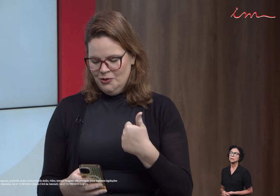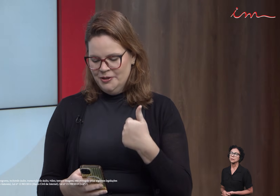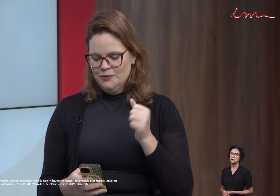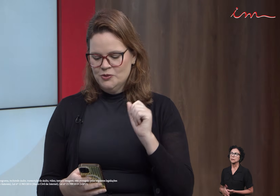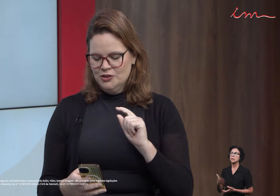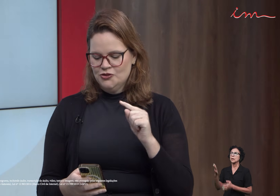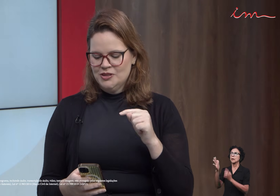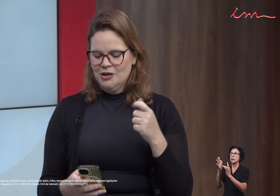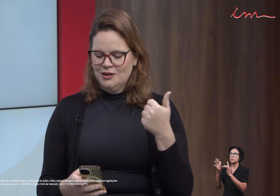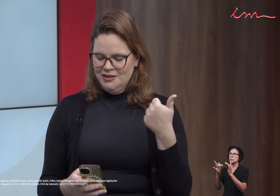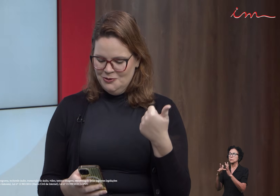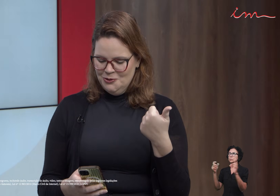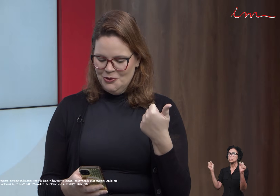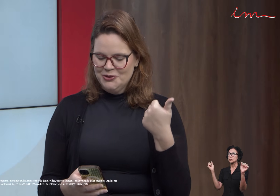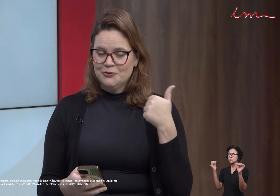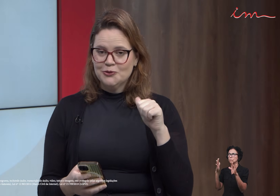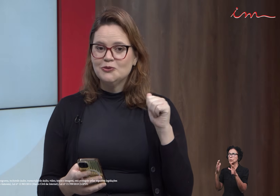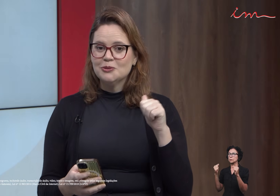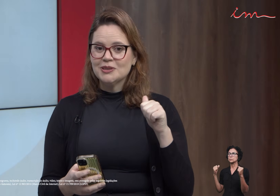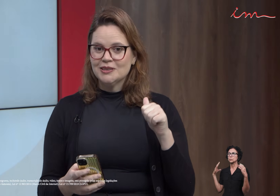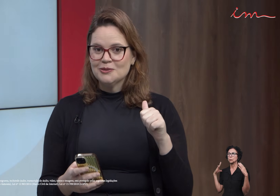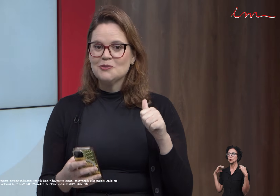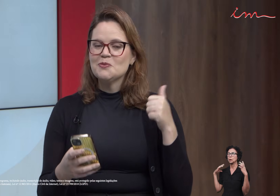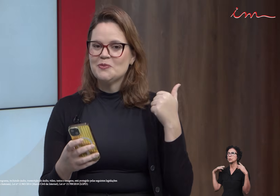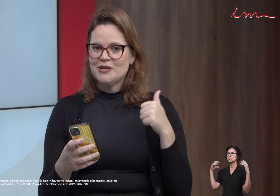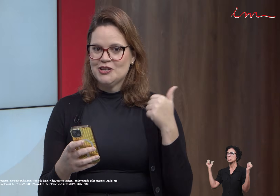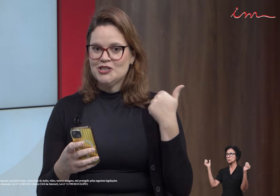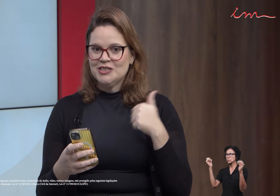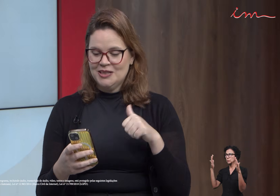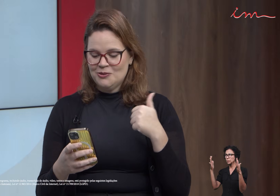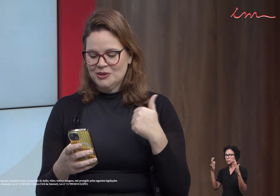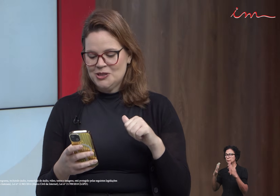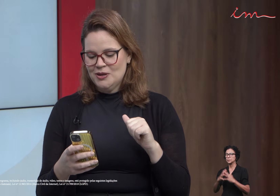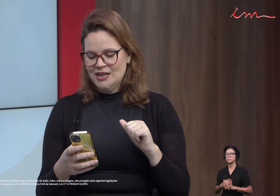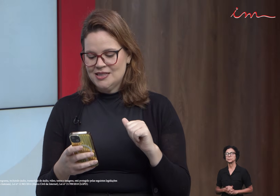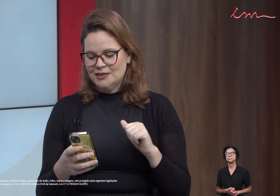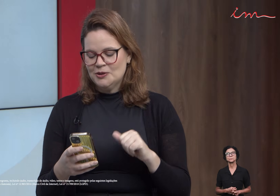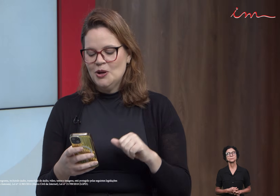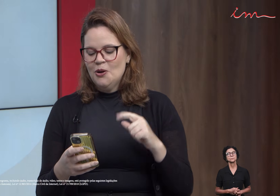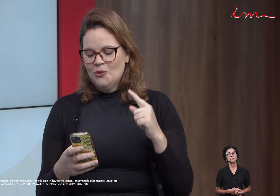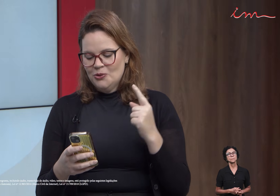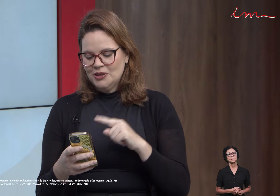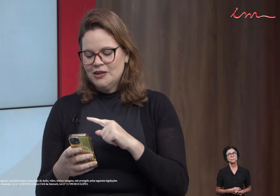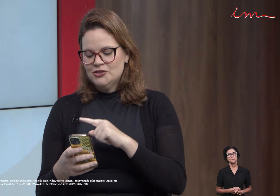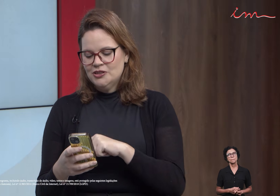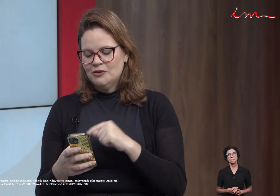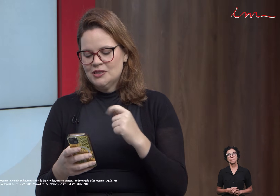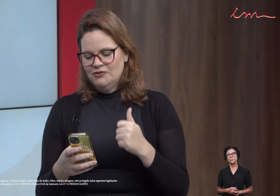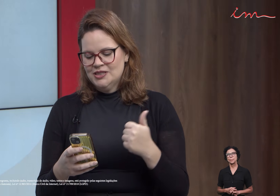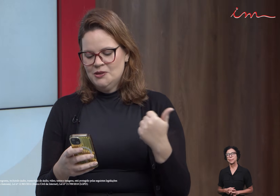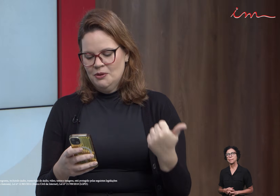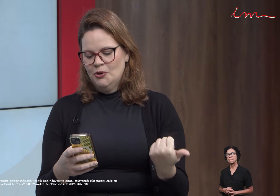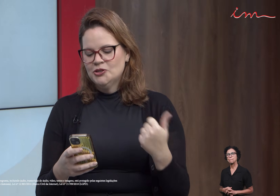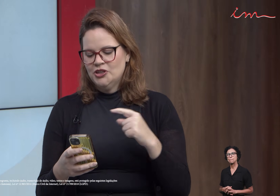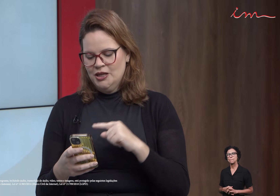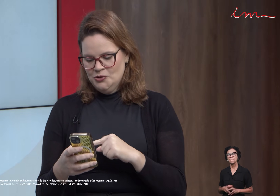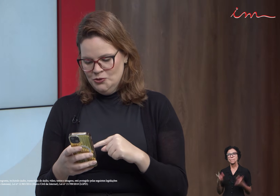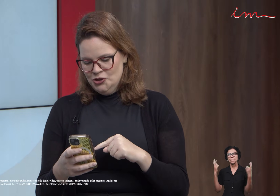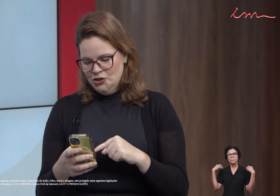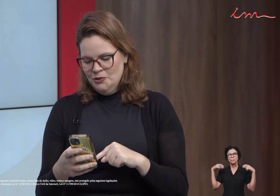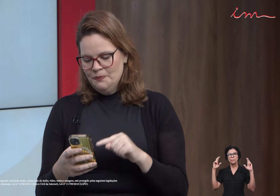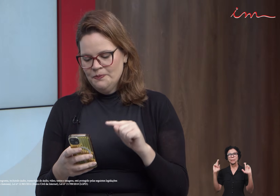a glória, os anjos do céu cantam glória". Vou voltando para a gente ir Sim, contextualizando. O Cordeiro de Deus que venceu a